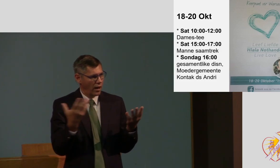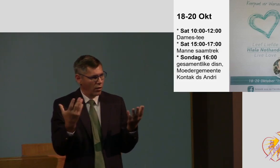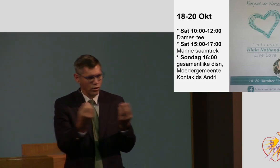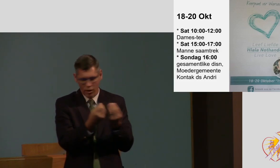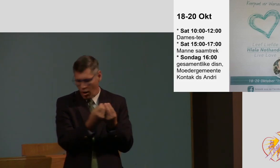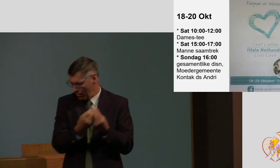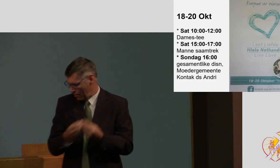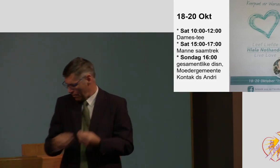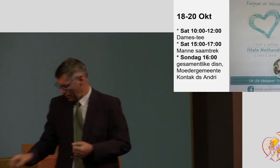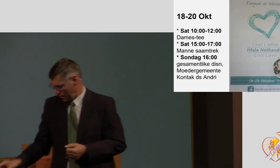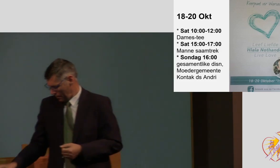saam.